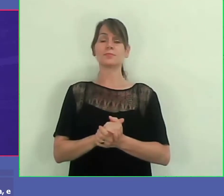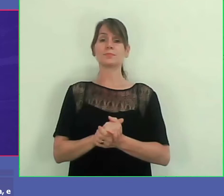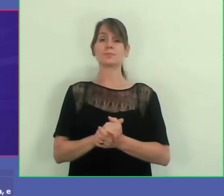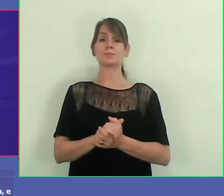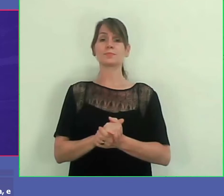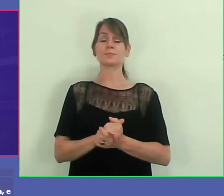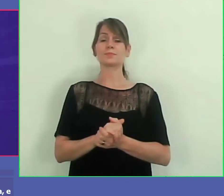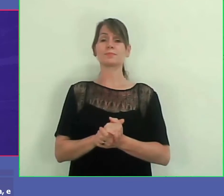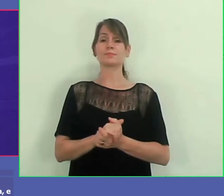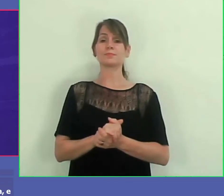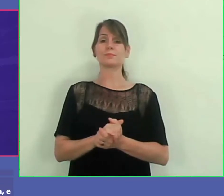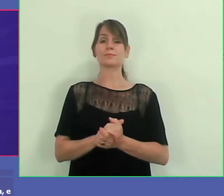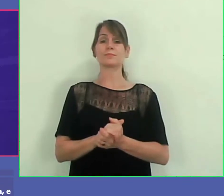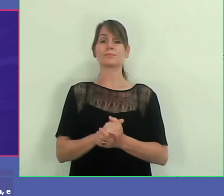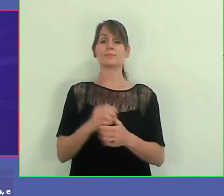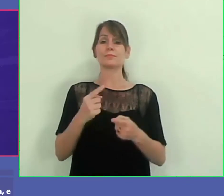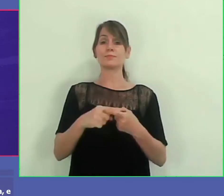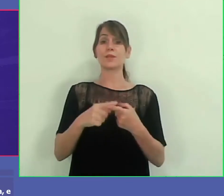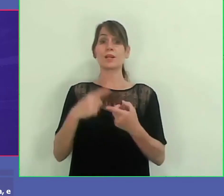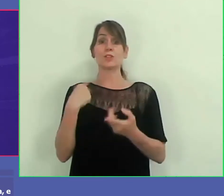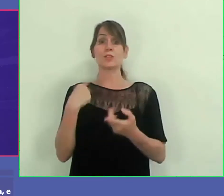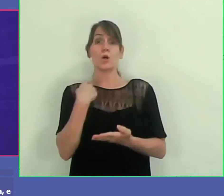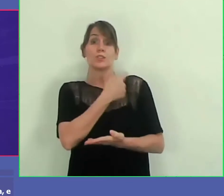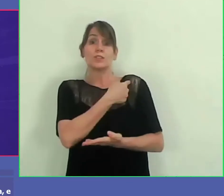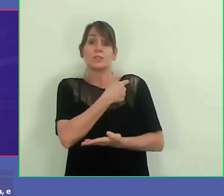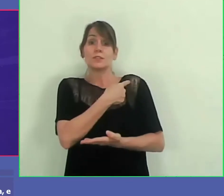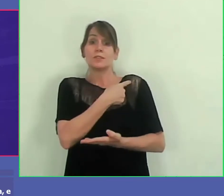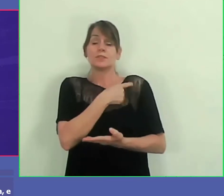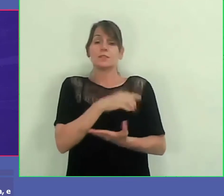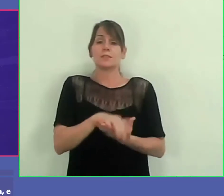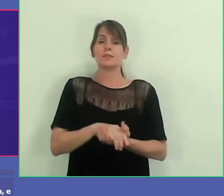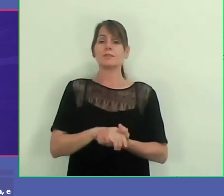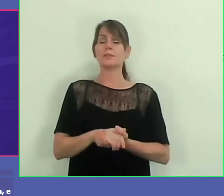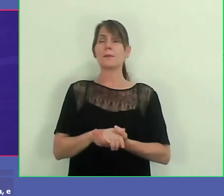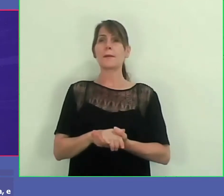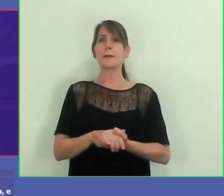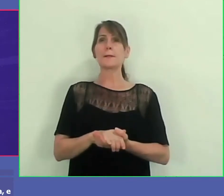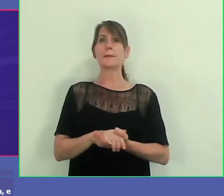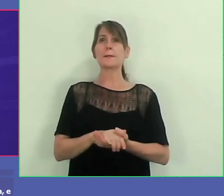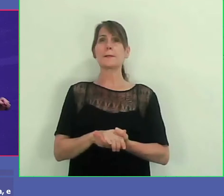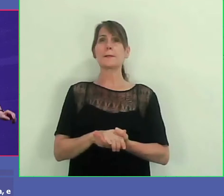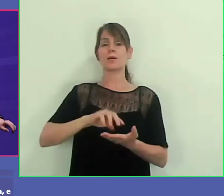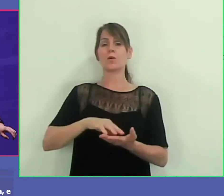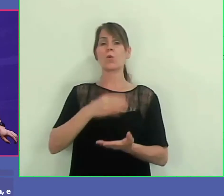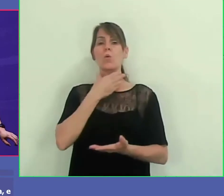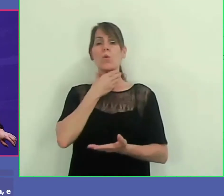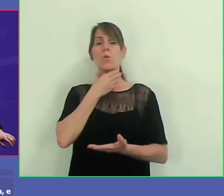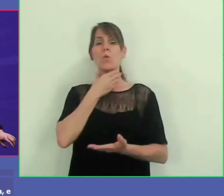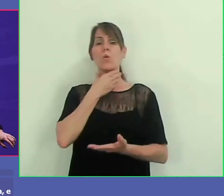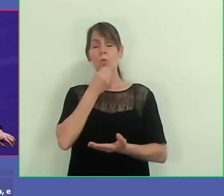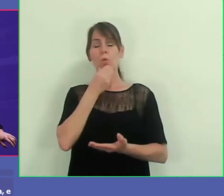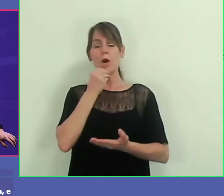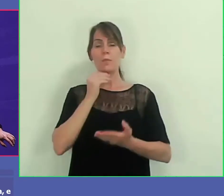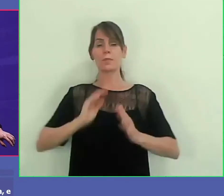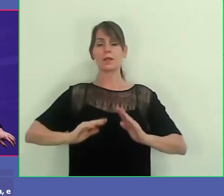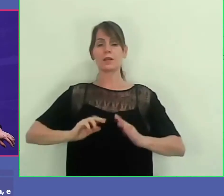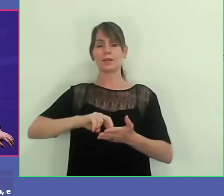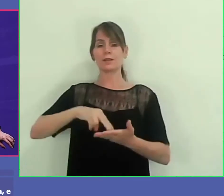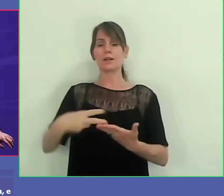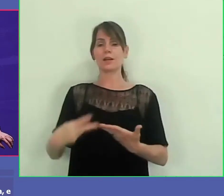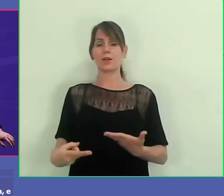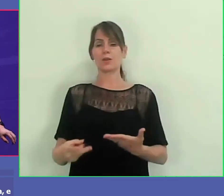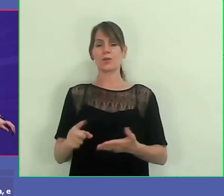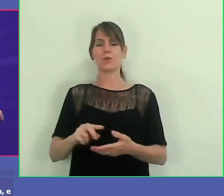Porque nós, pela queda, nós somos todos egoístas,